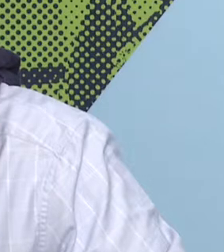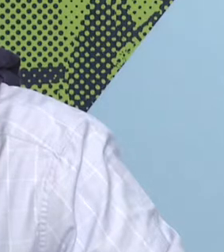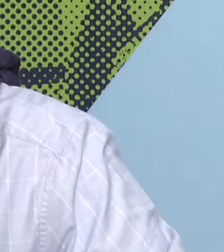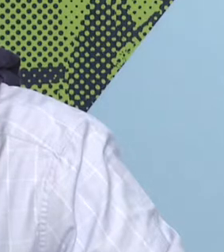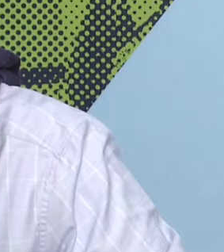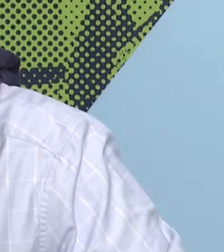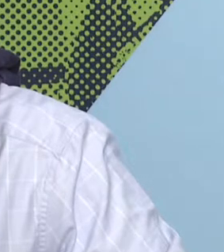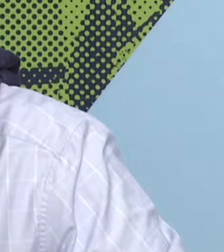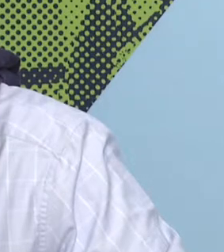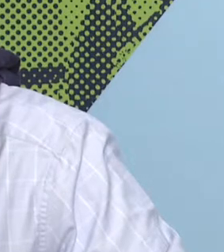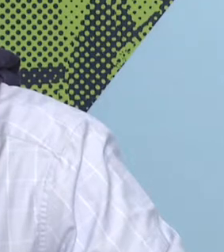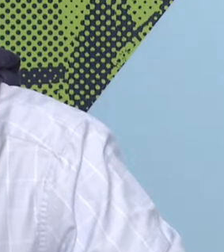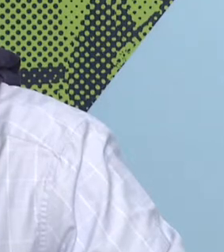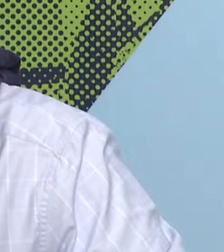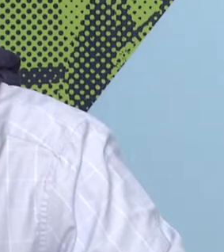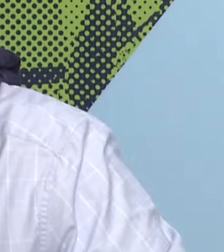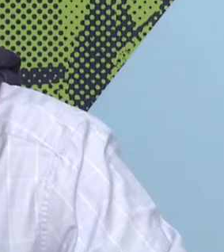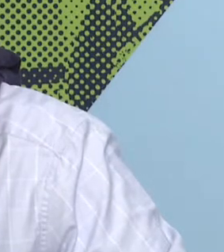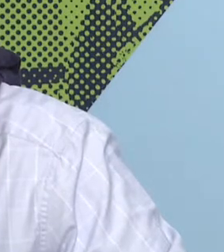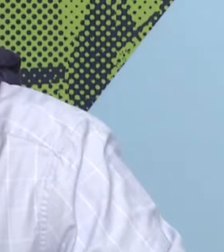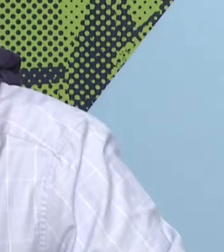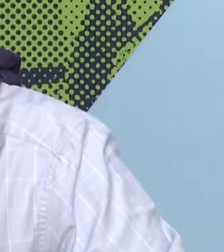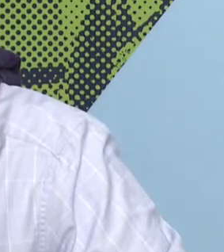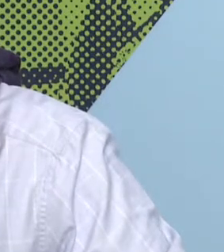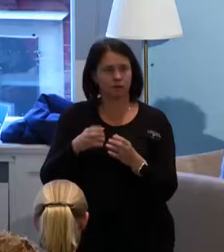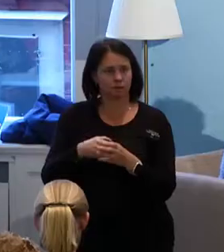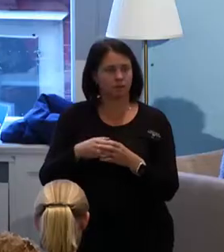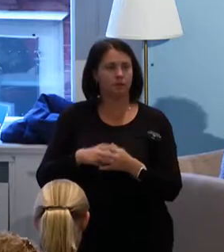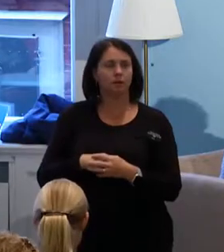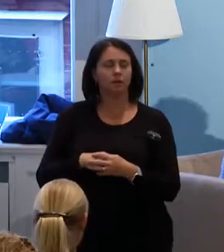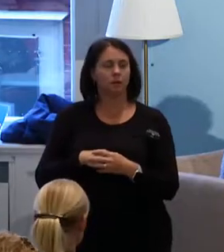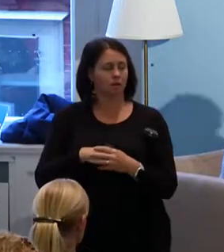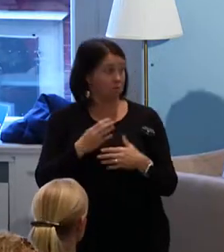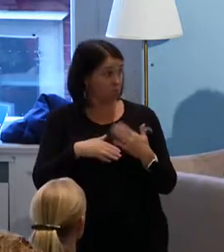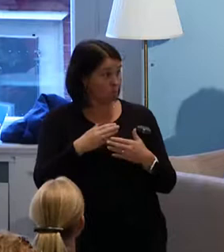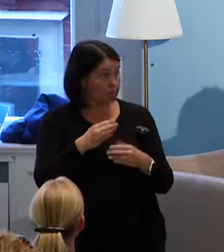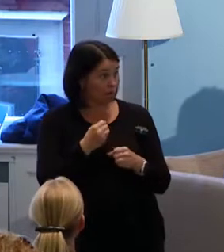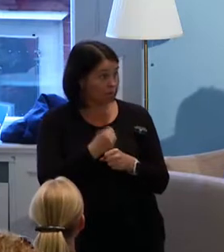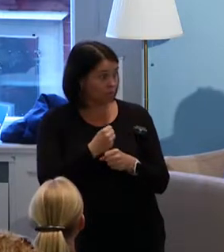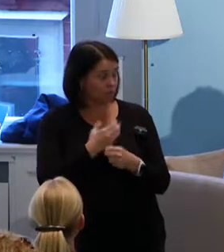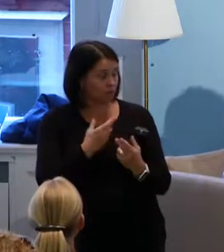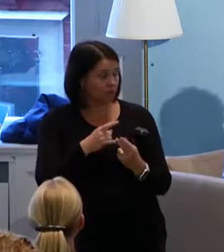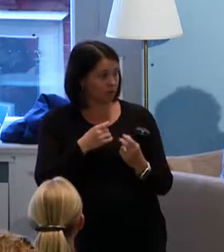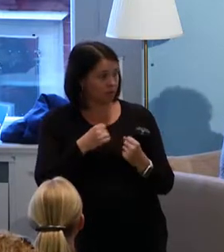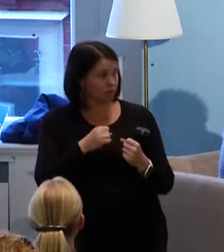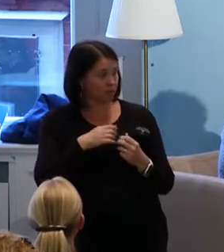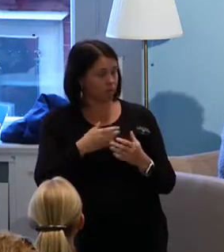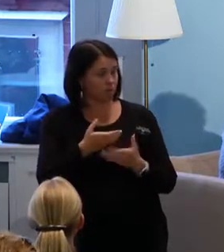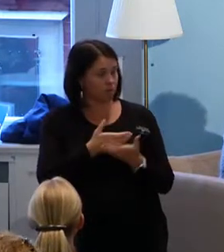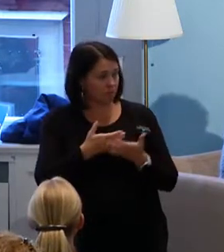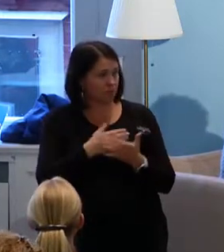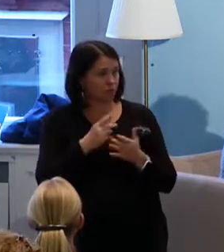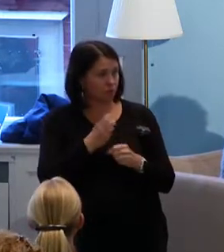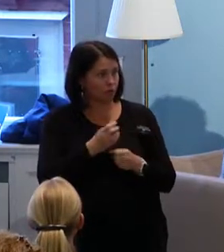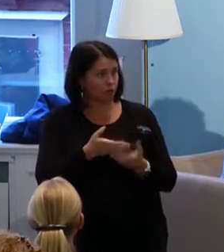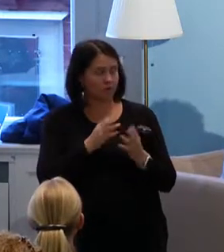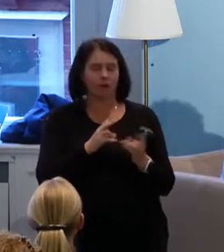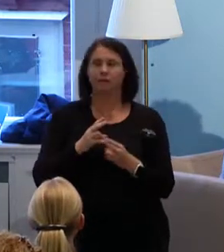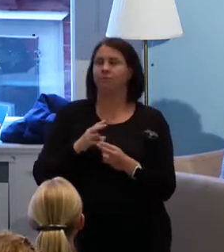kan lära av varandra och utveckla de här delarna tillsammans, tror jag definitivt. Men pågår det ett sånt arbete där man, att man är aktivt samarbetar och försöker hjälpa